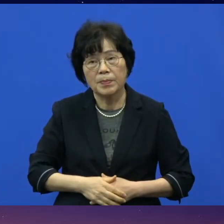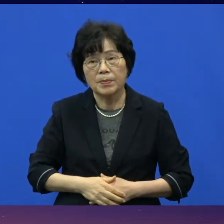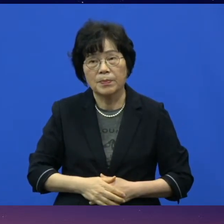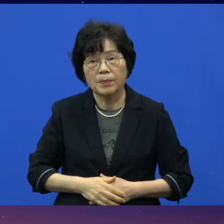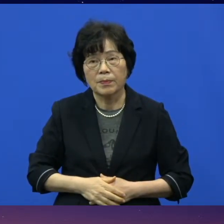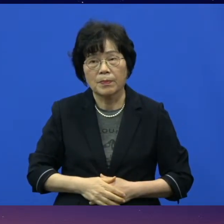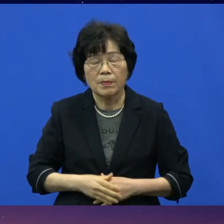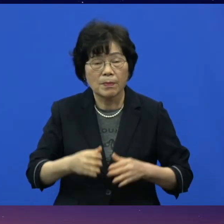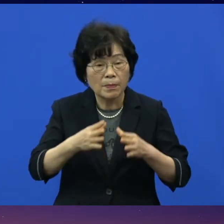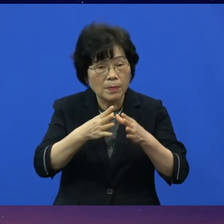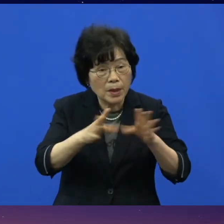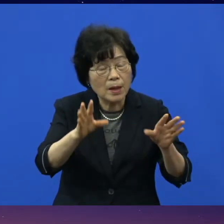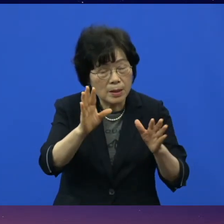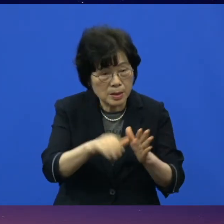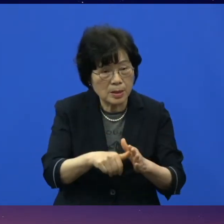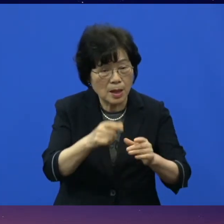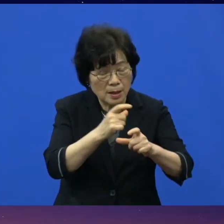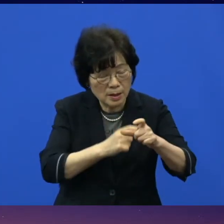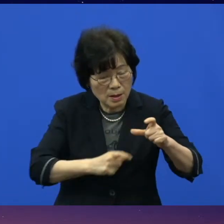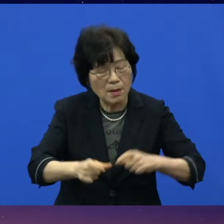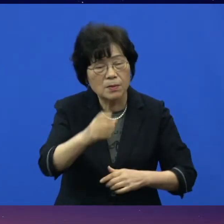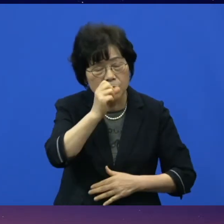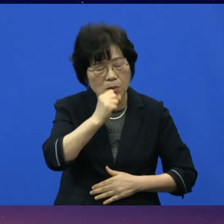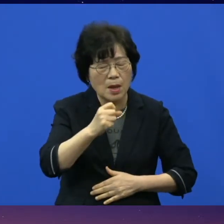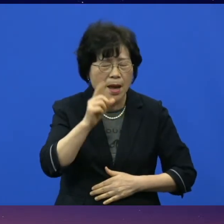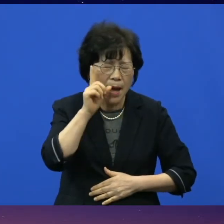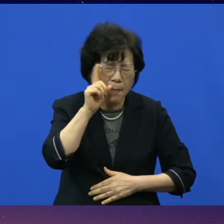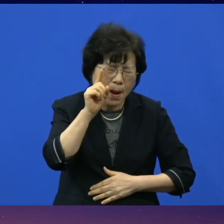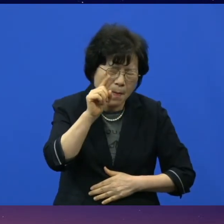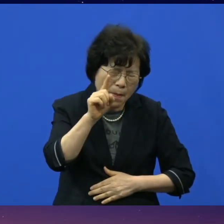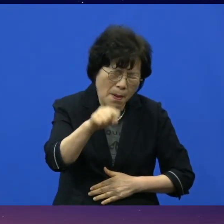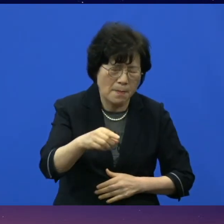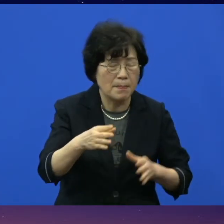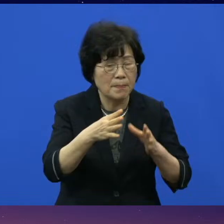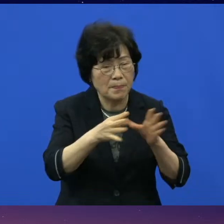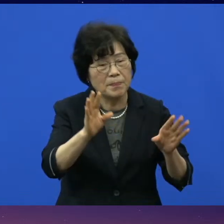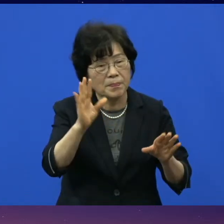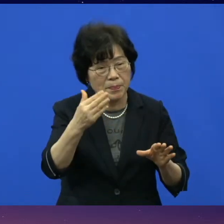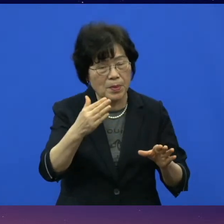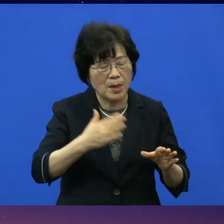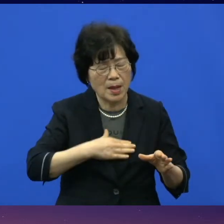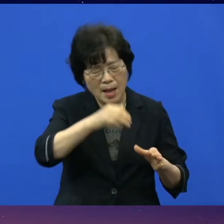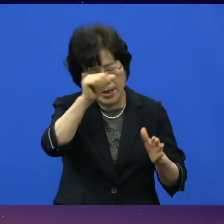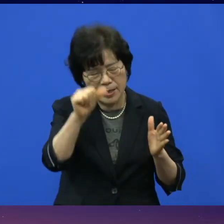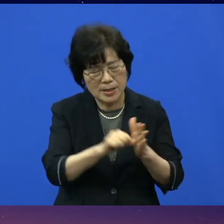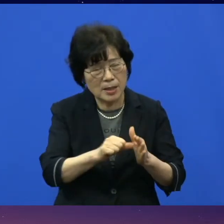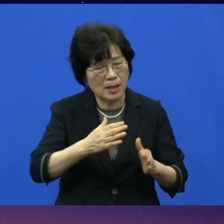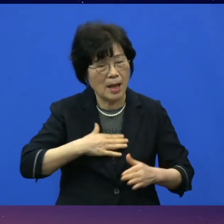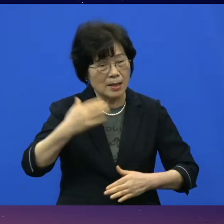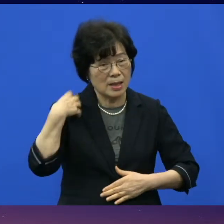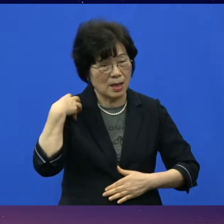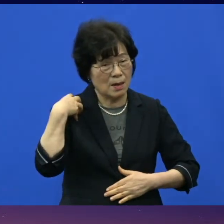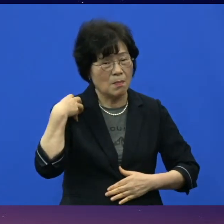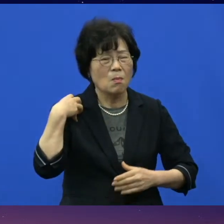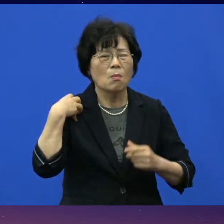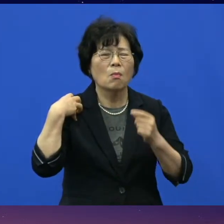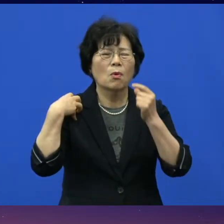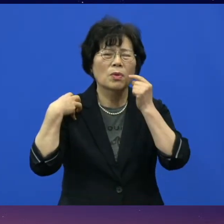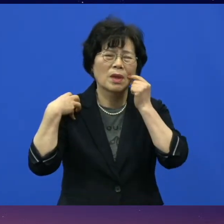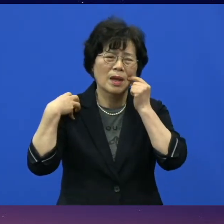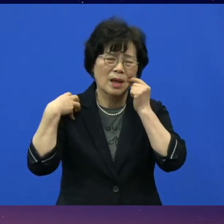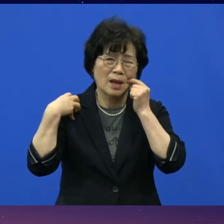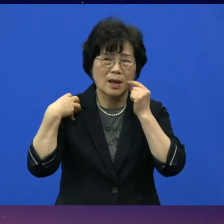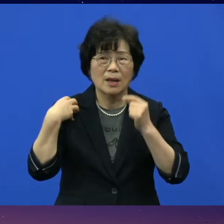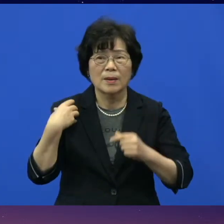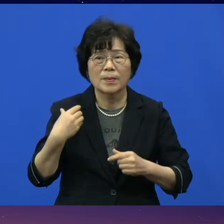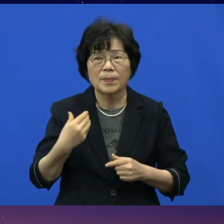여러분, 깨어질수록 더 좋습니다. 아니, 우리는 날마다 깨어져야 돼요. 우리가 우리 인생을 책임질 수 없다는 걸 인정하는 거죠.